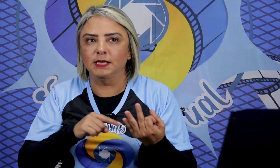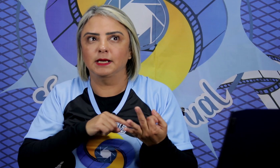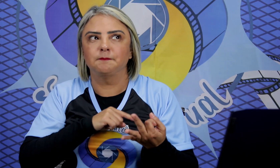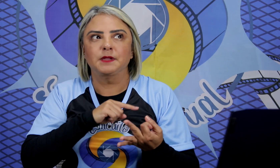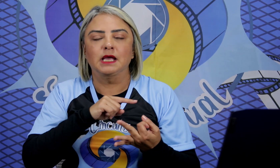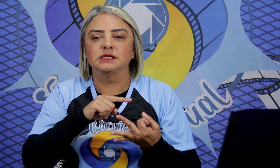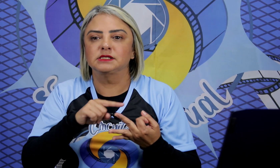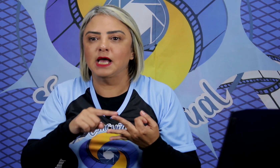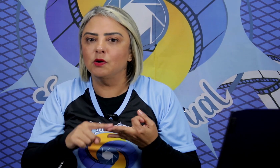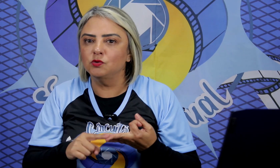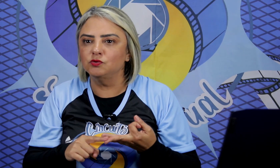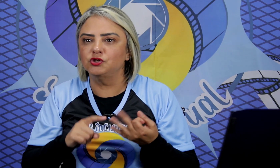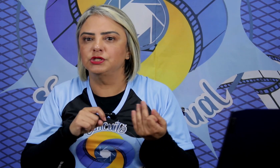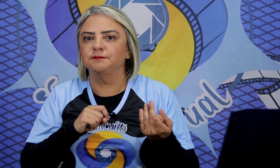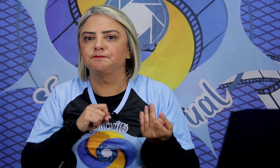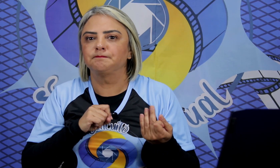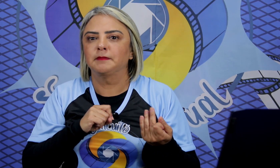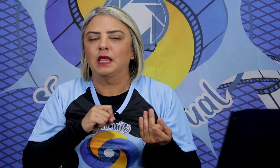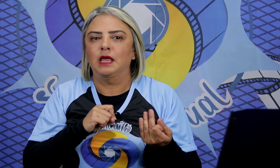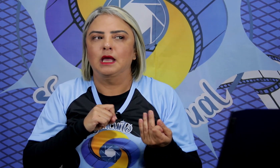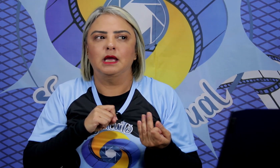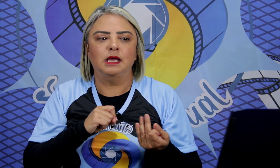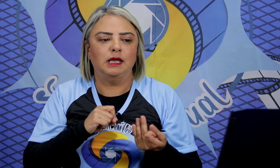Pública, Saúde,